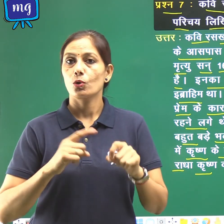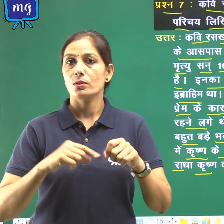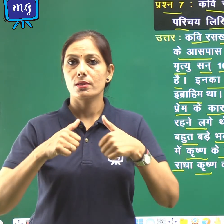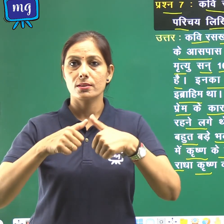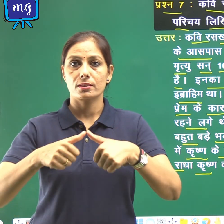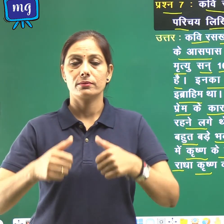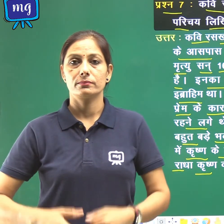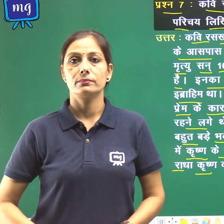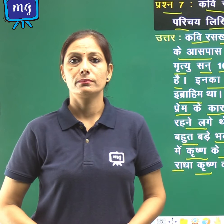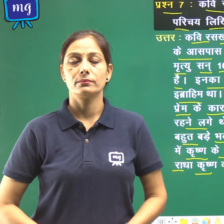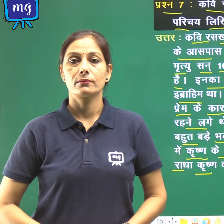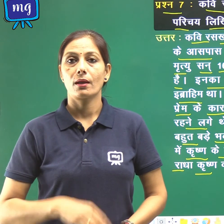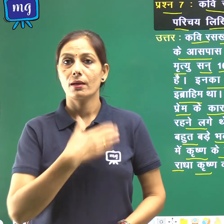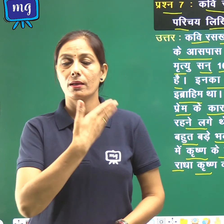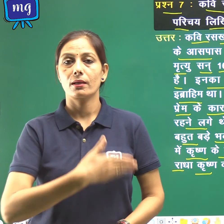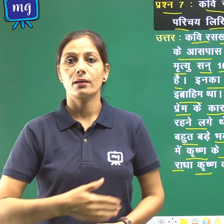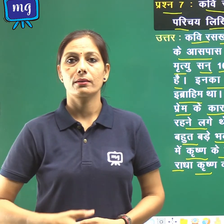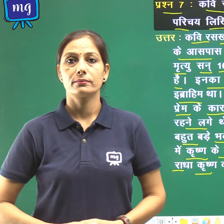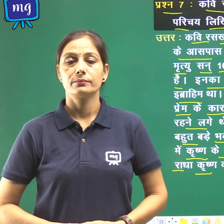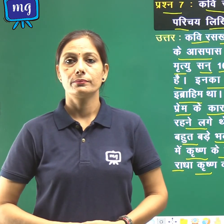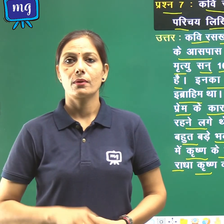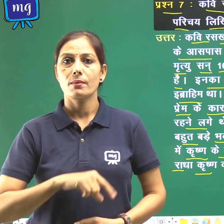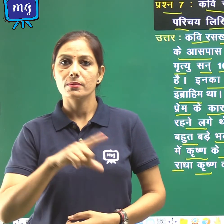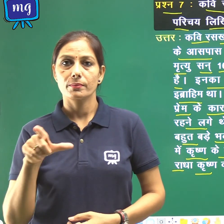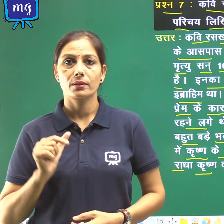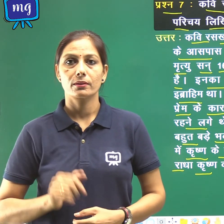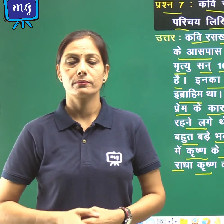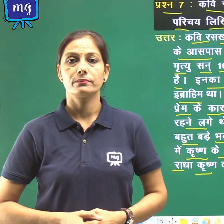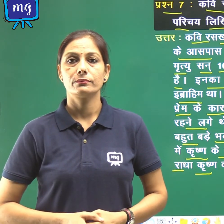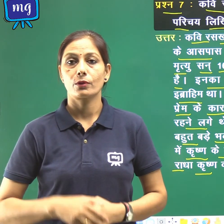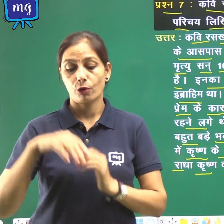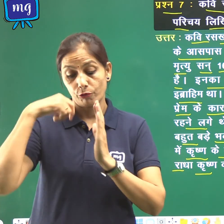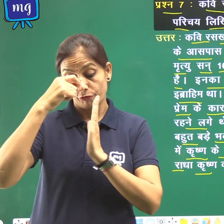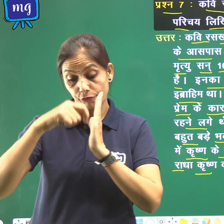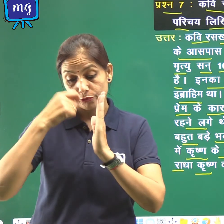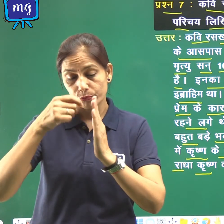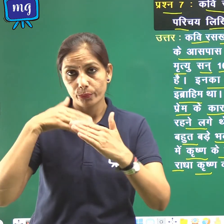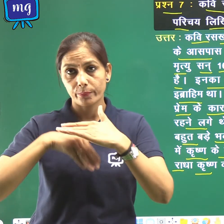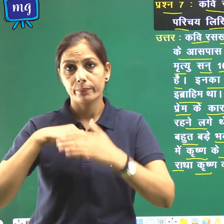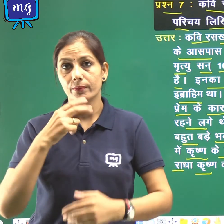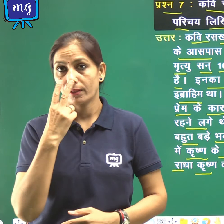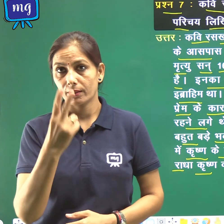प्रश्नोत्तर। इन्हें आप वीडियो में देखें,